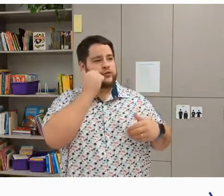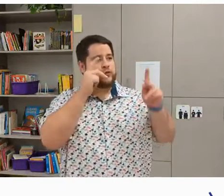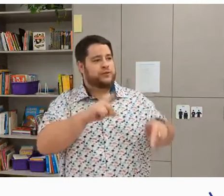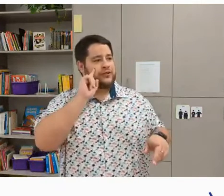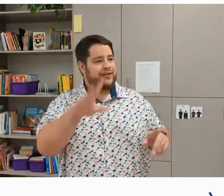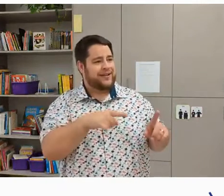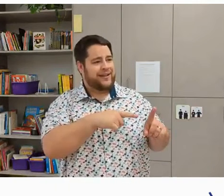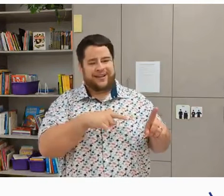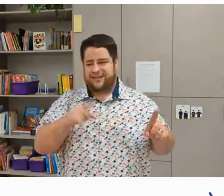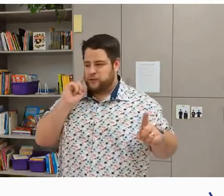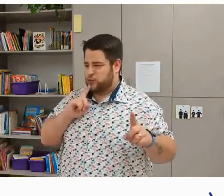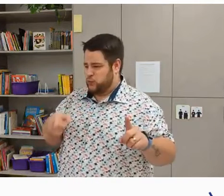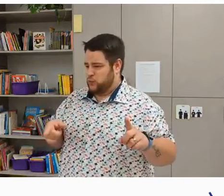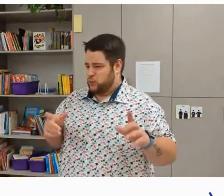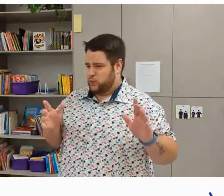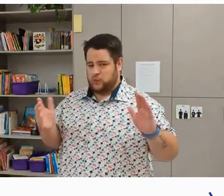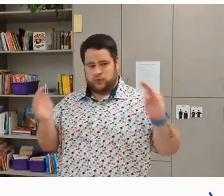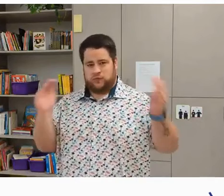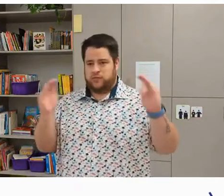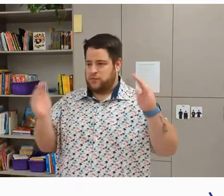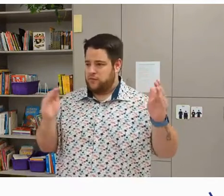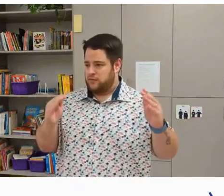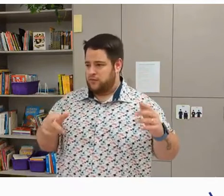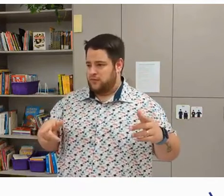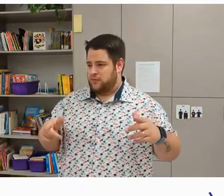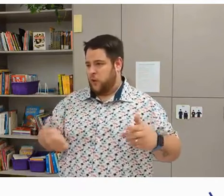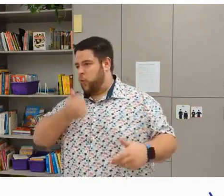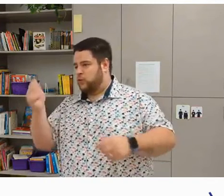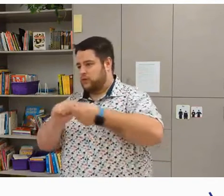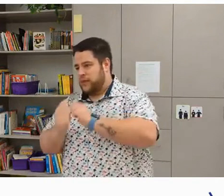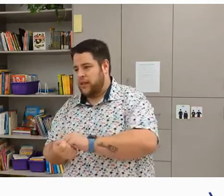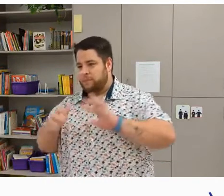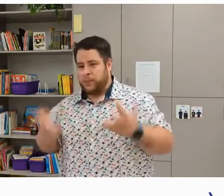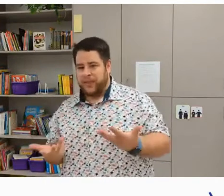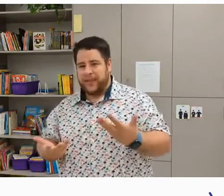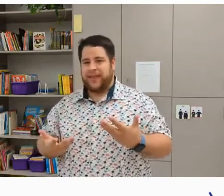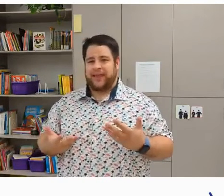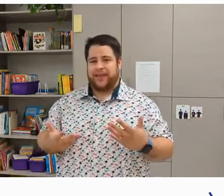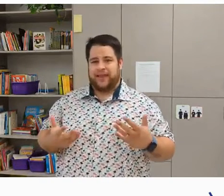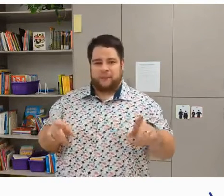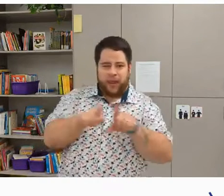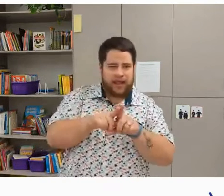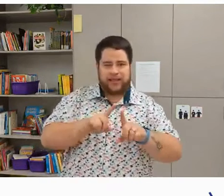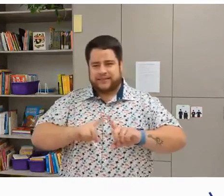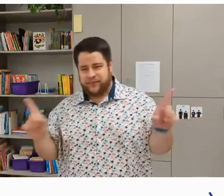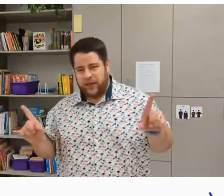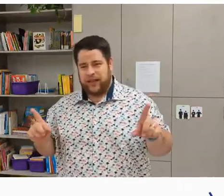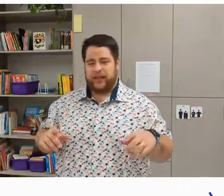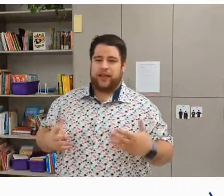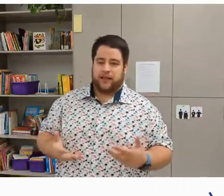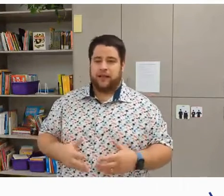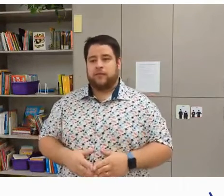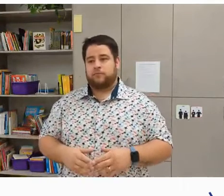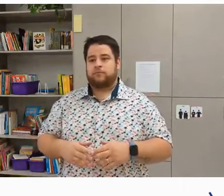voir c'est quoi les adaptations, on va voir qu'est-ce qui est pareil, qu'est-ce qui est différent. Donc, on va faire beaucoup d'expositions, de modélisations, d'explications, on va